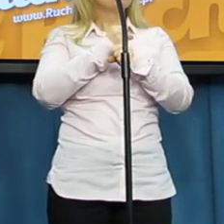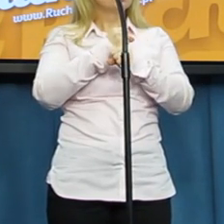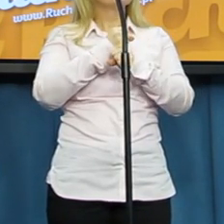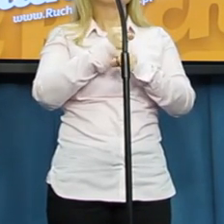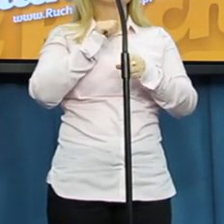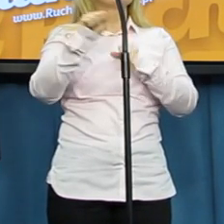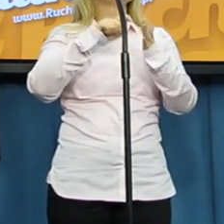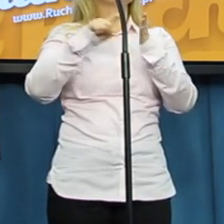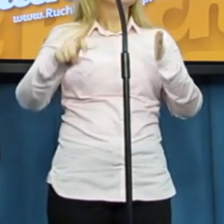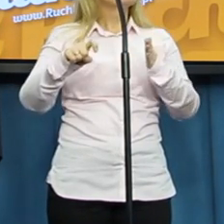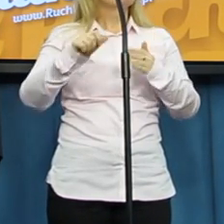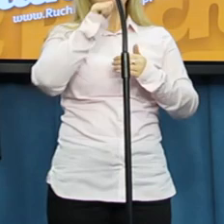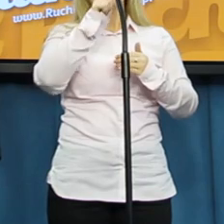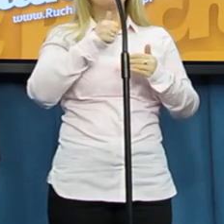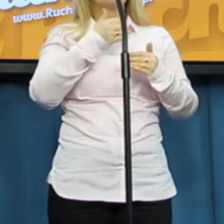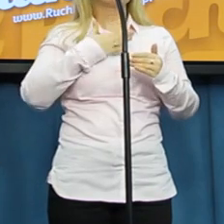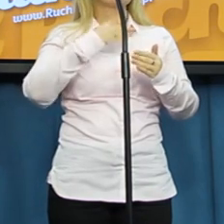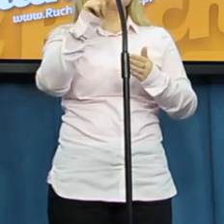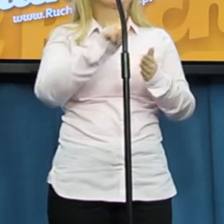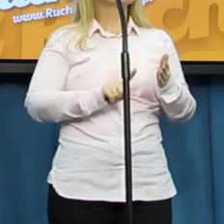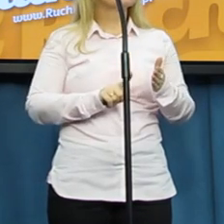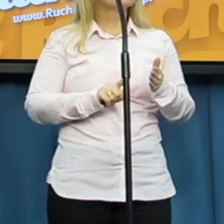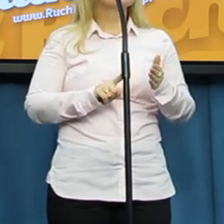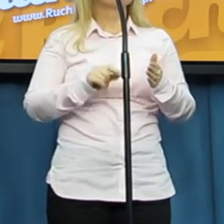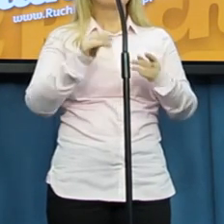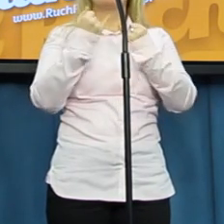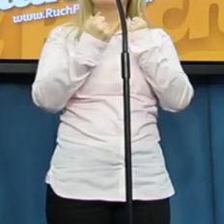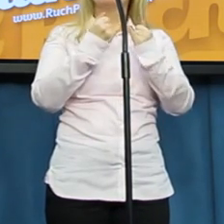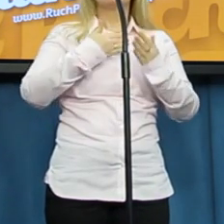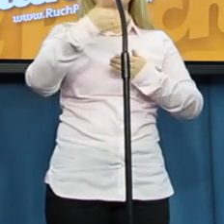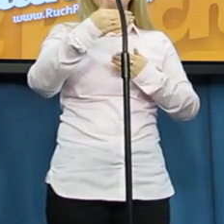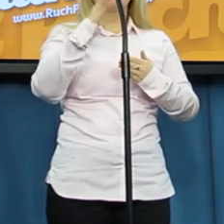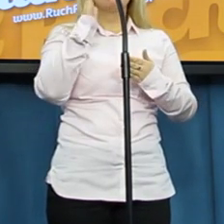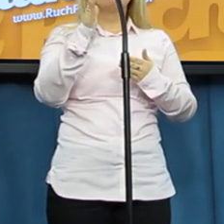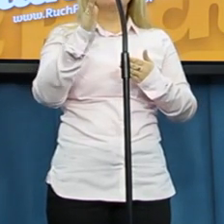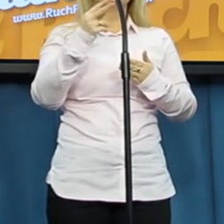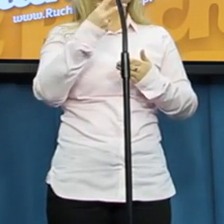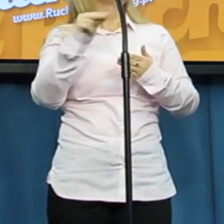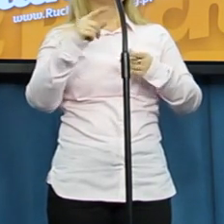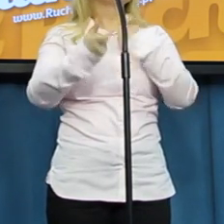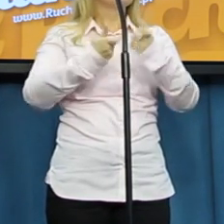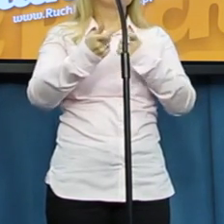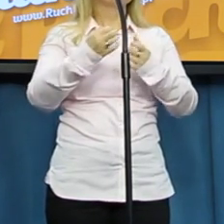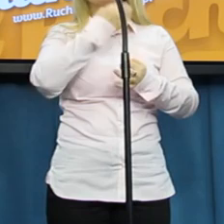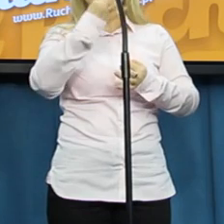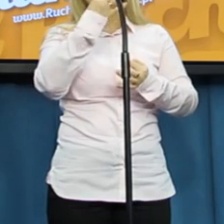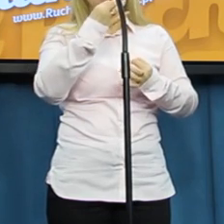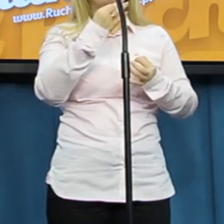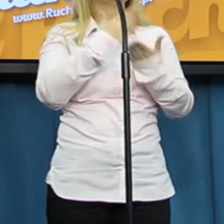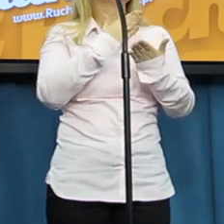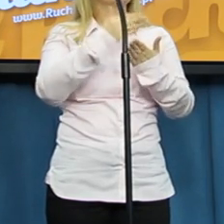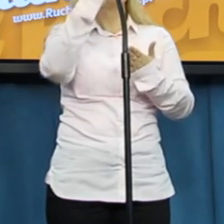w ogromnym kryzysie. Z tego kryzysu nie wyjdziemy sloganami, hasłami i takim typowym